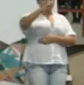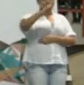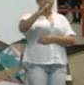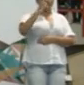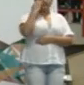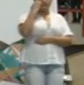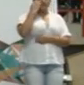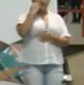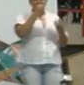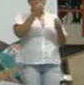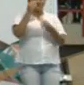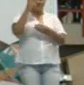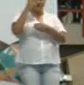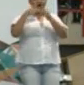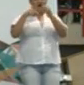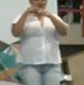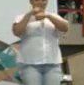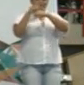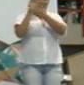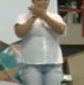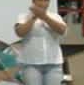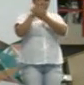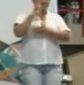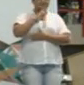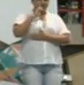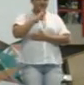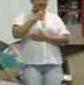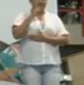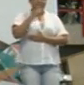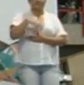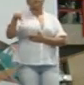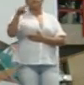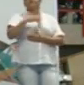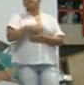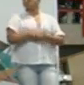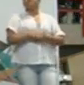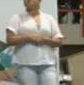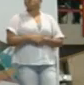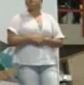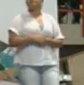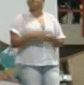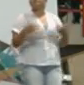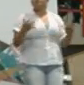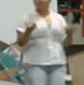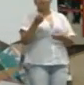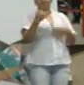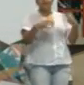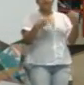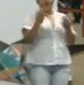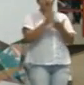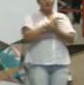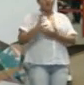comum, dengue. Tudo bem até aí? Então falamos um pouco sobre os vírus e nós entendemos que os vírus não